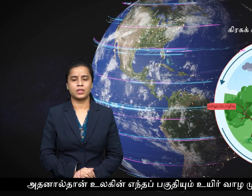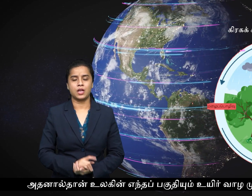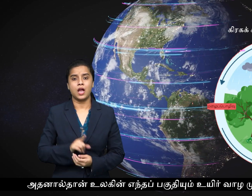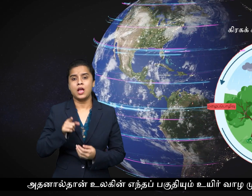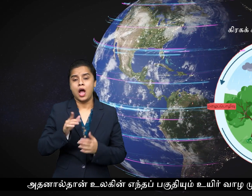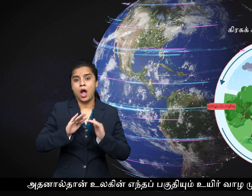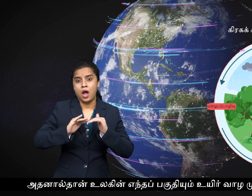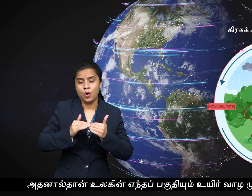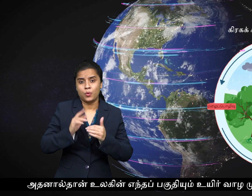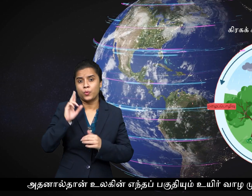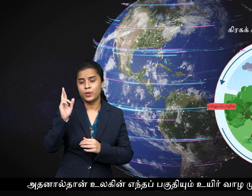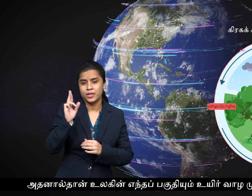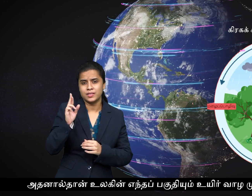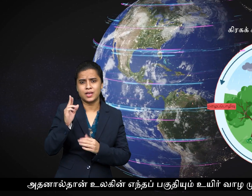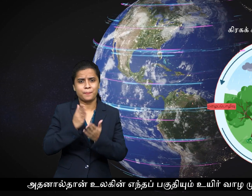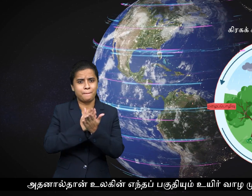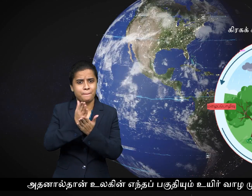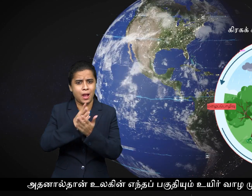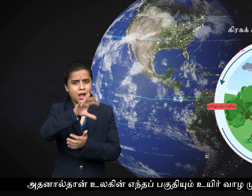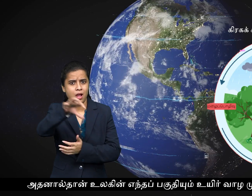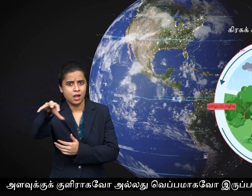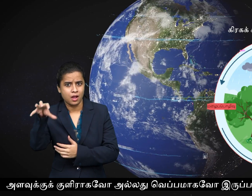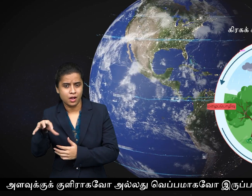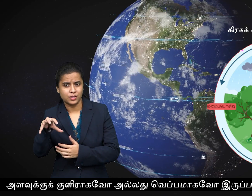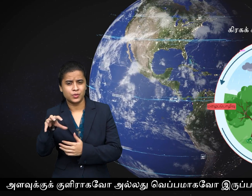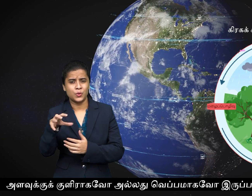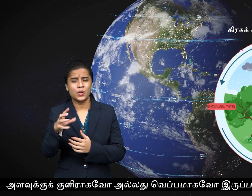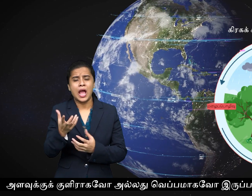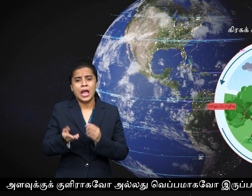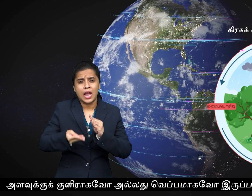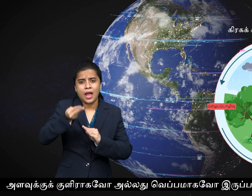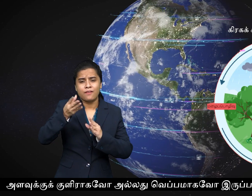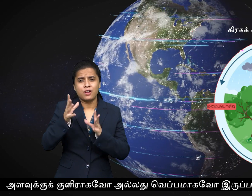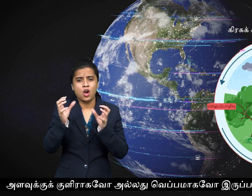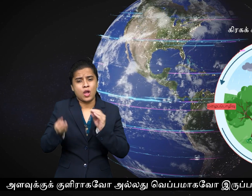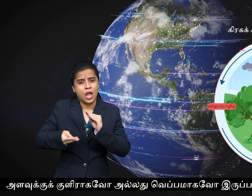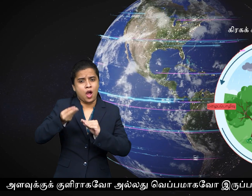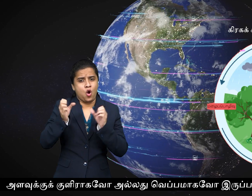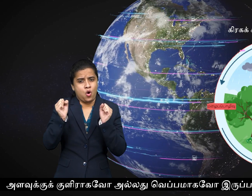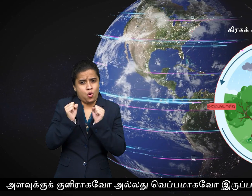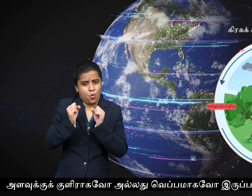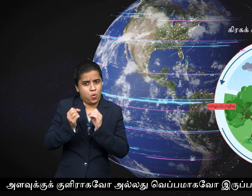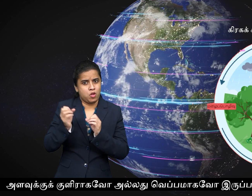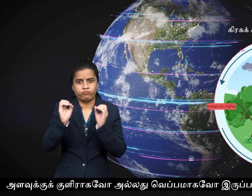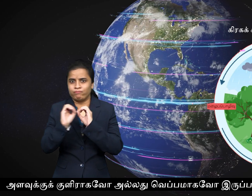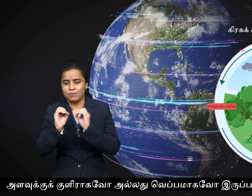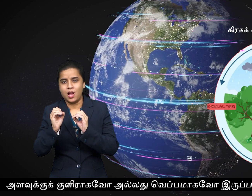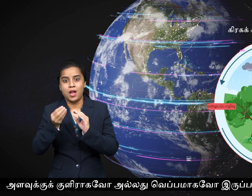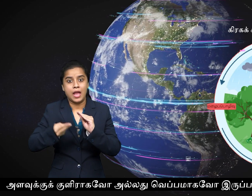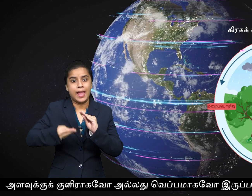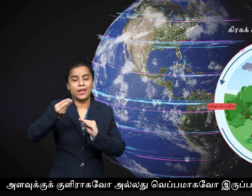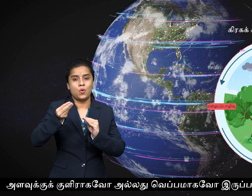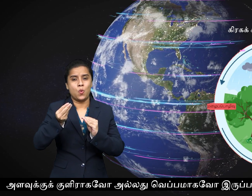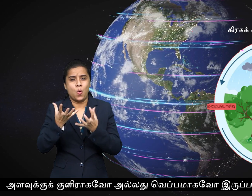அதனால்தான் உலகின் எந்த பகுதியும் உயிர் வாழ முடியாத அளவுக்கு குளிராகவோ அல்லது வெப்பமாகவோ இருப்பதில்லை.